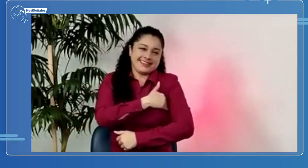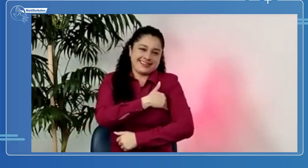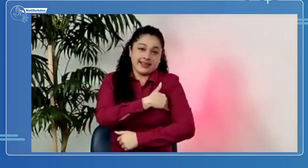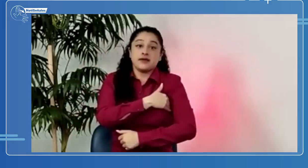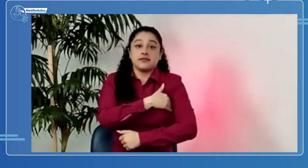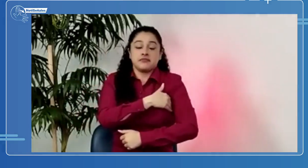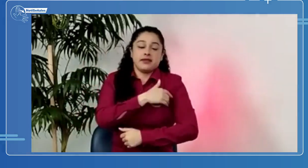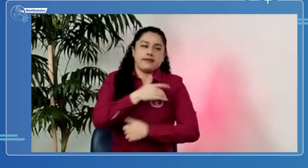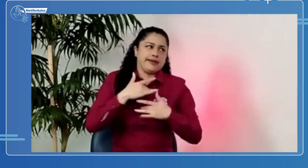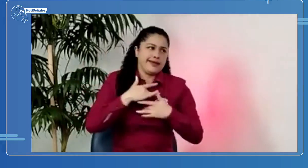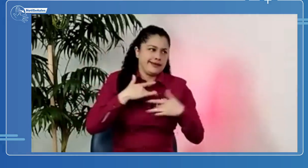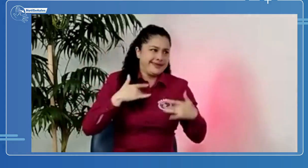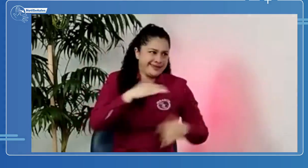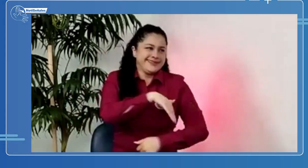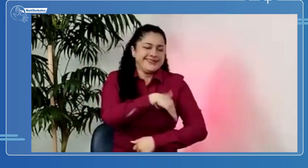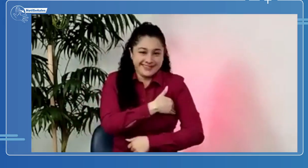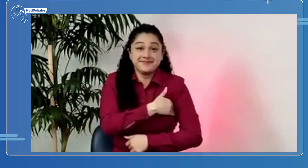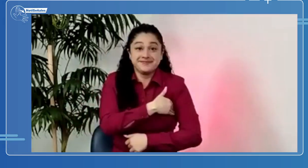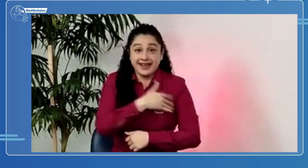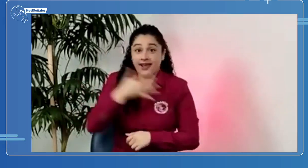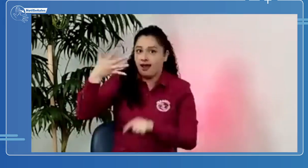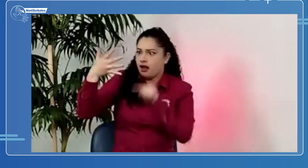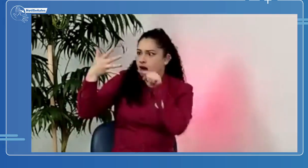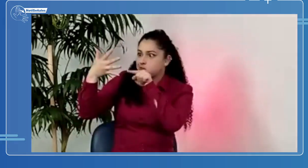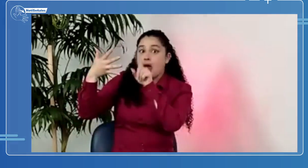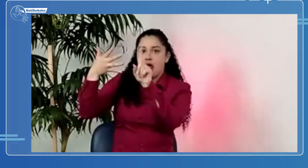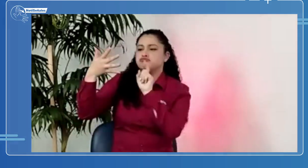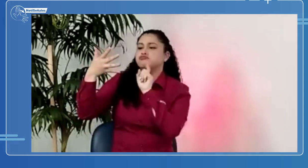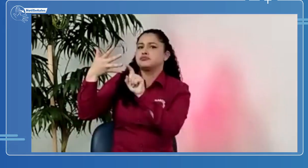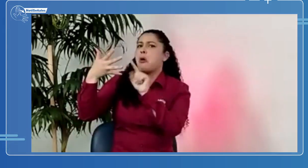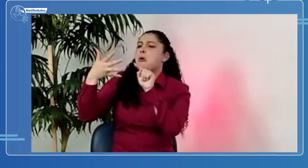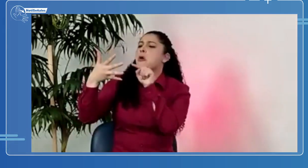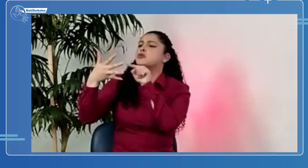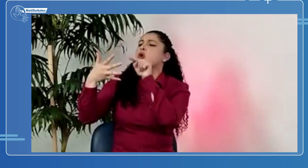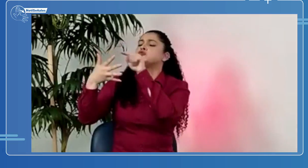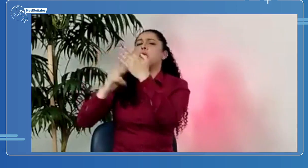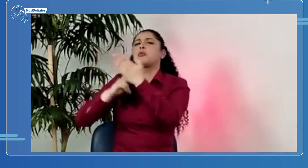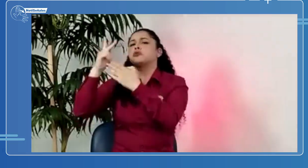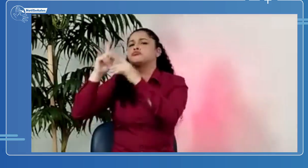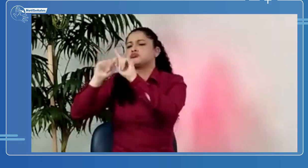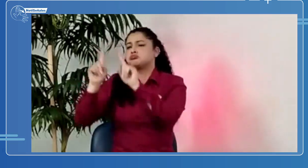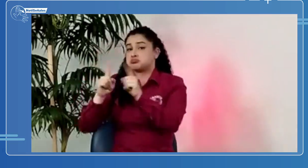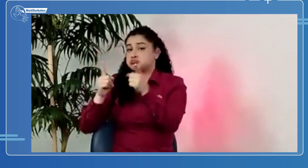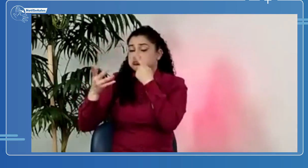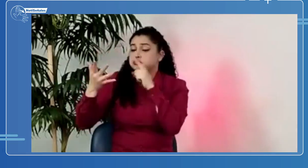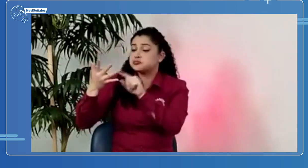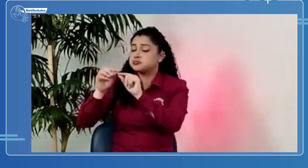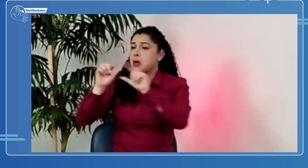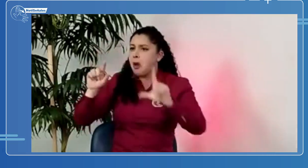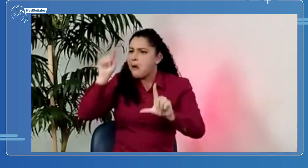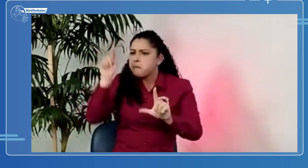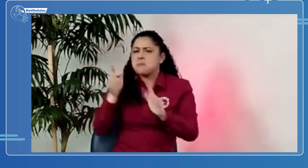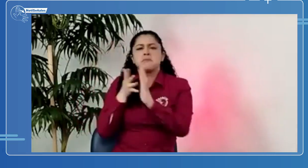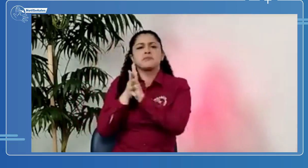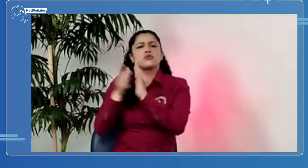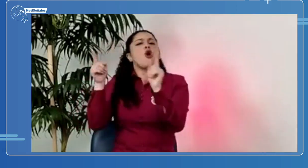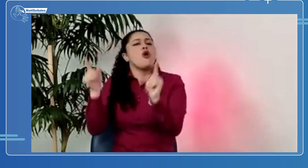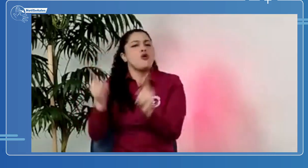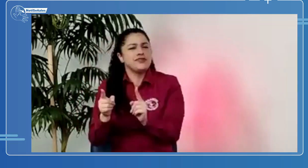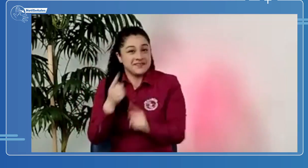que está dentro de la página web y está el Ministerio de Salud. Ahí pueden hacer clic, pues conocer algunos de los otros proyectos que tenemos dentro